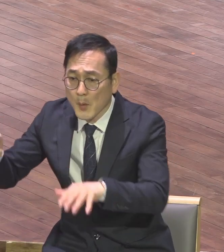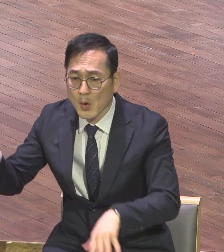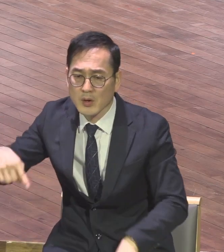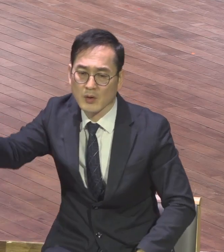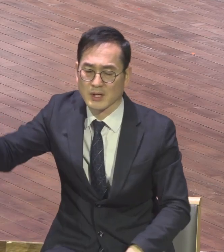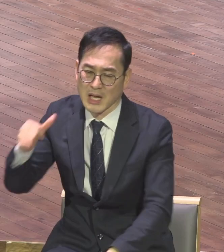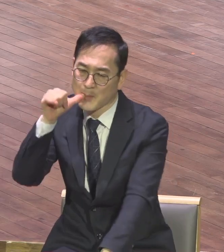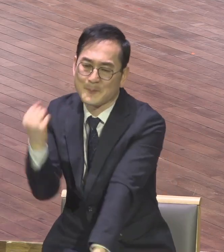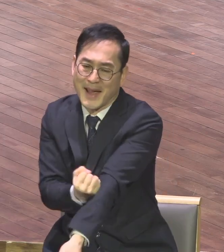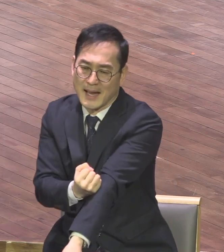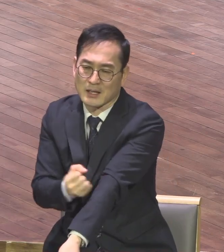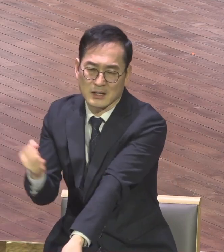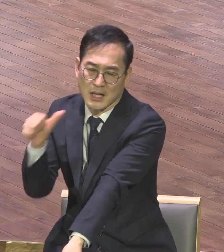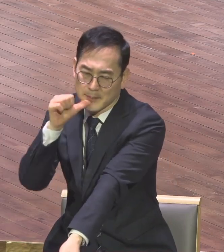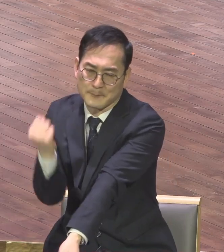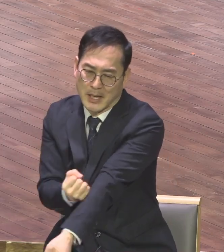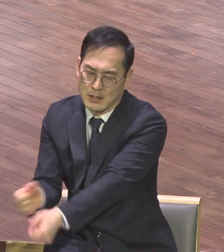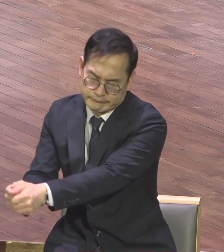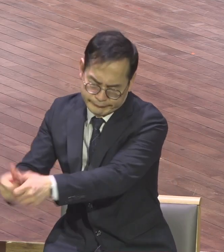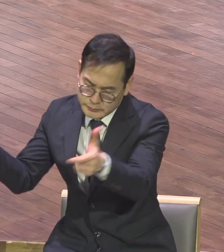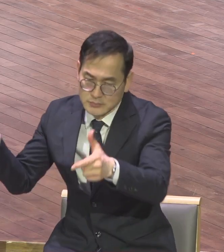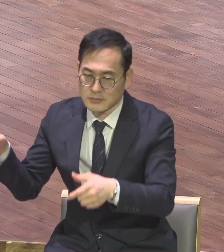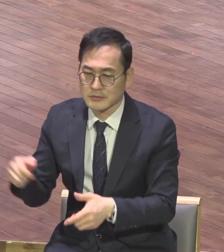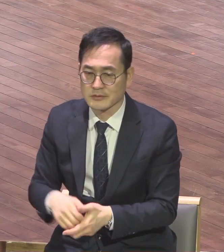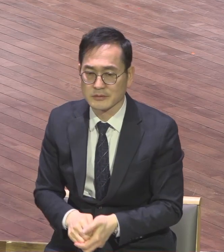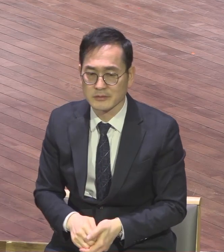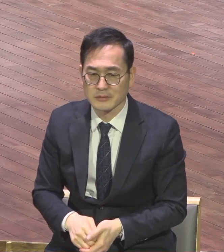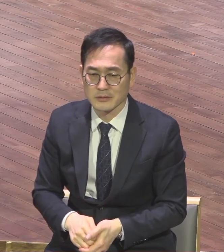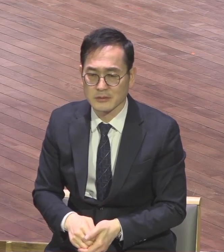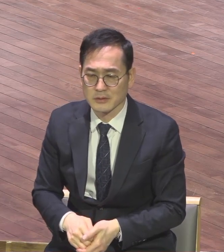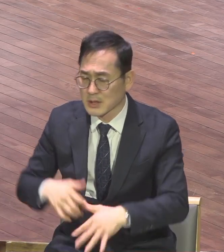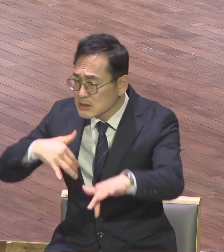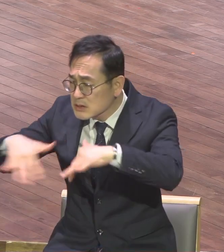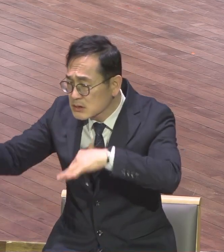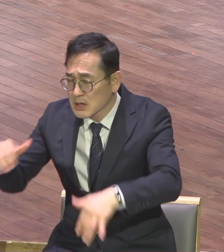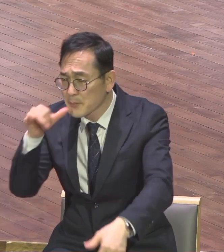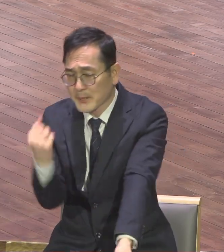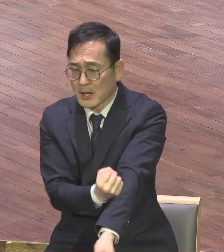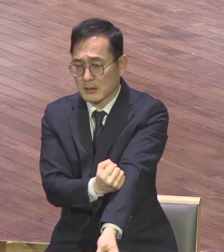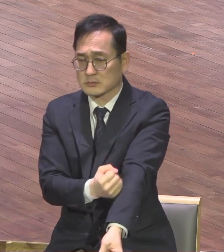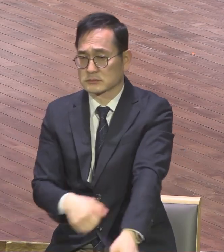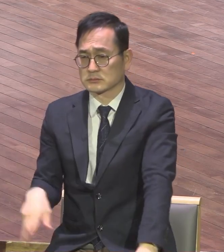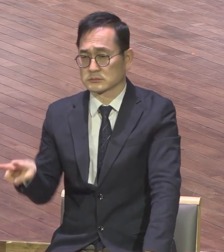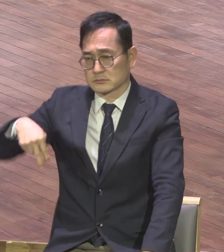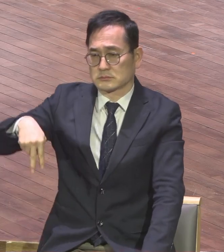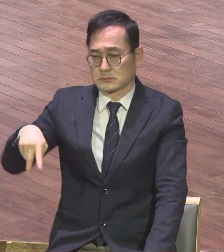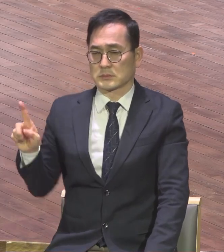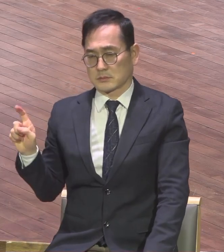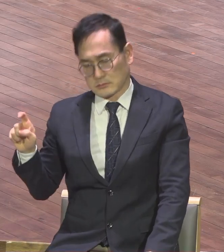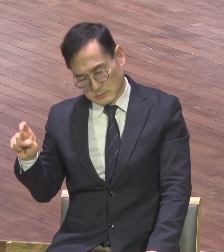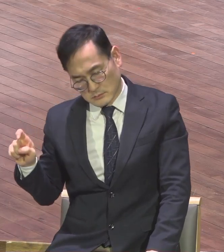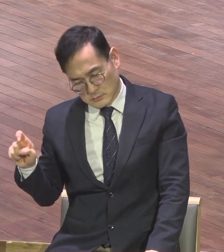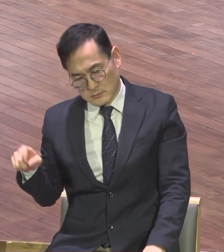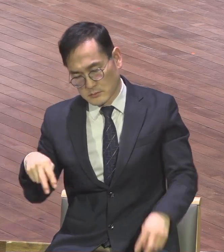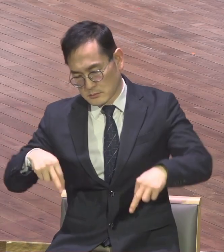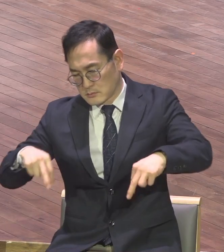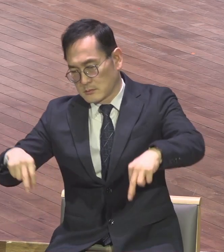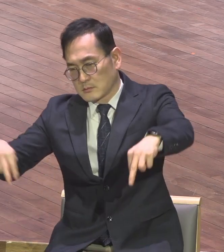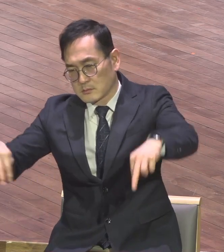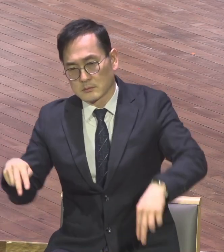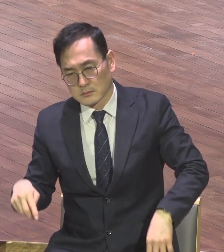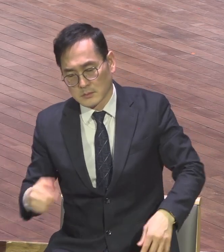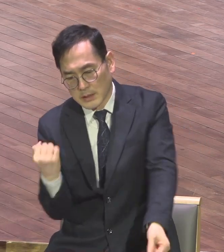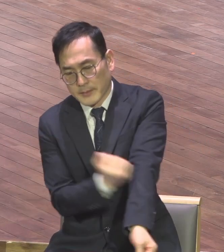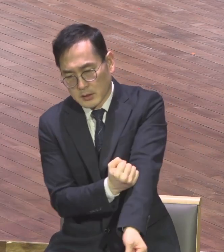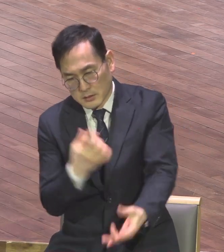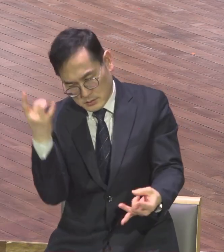켄싱턴이라는 거리에 수백 명의 마약 진짜들이 그냥 있습니다. 좀비처럼 서 허리가 꺾인 채로 서 있습니다. 그 펜타닐이라는 마약을 하면